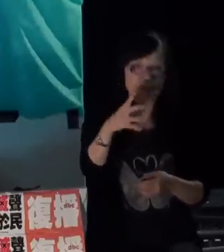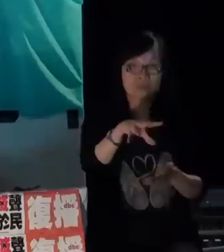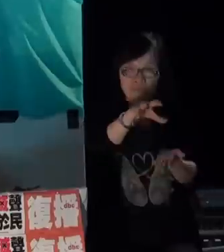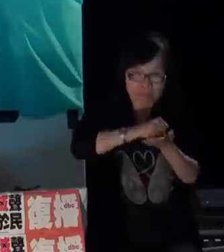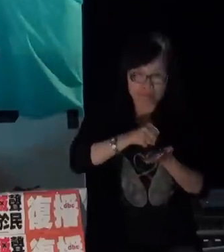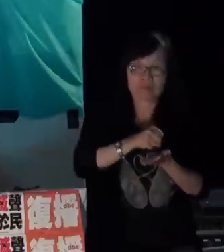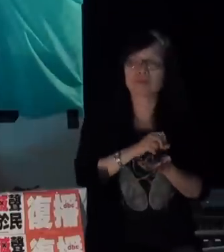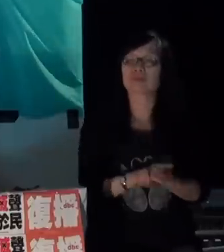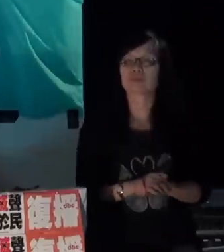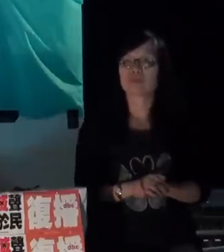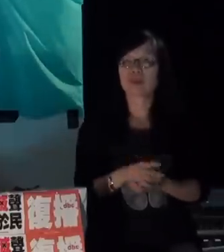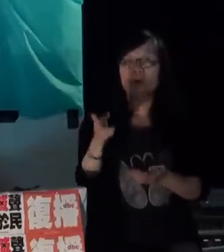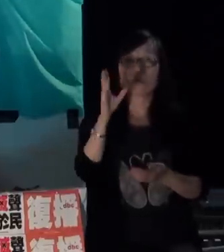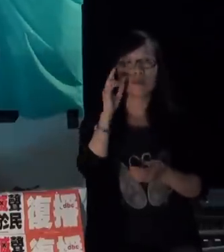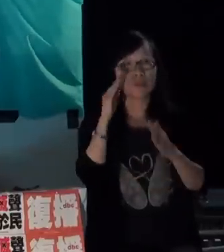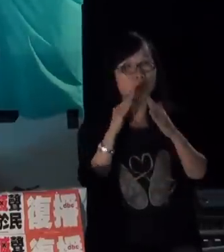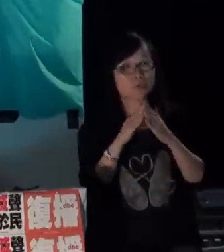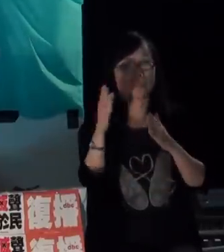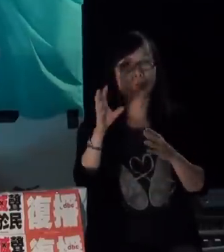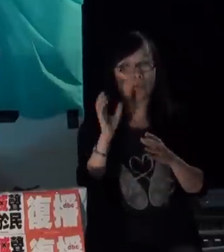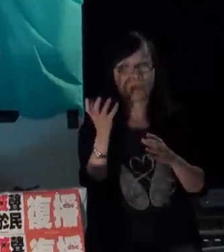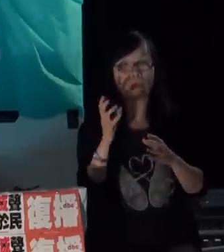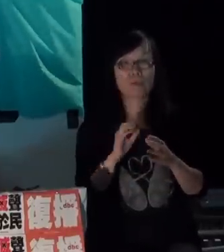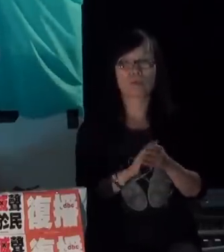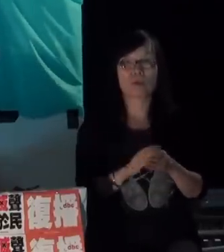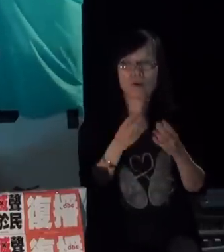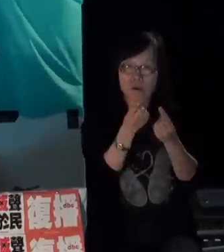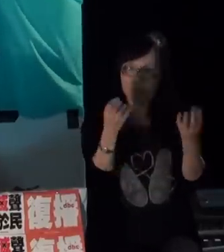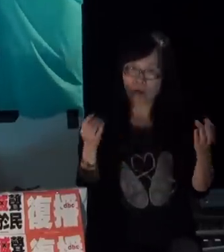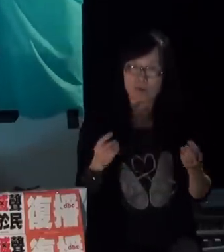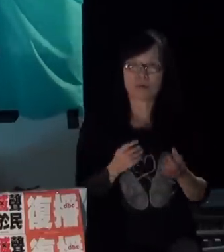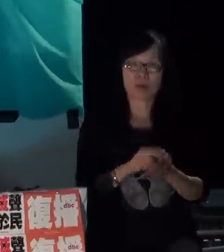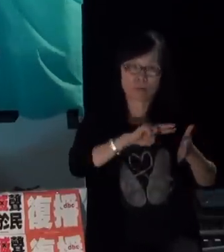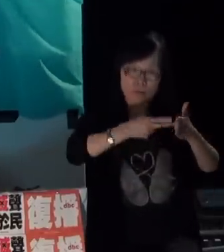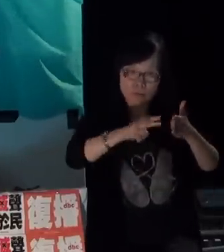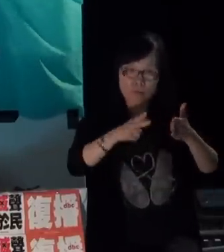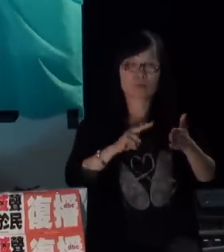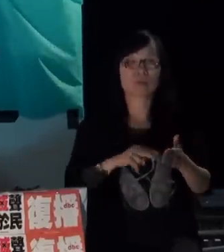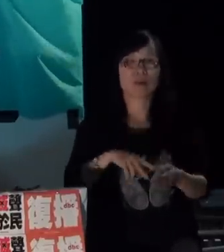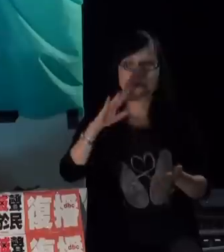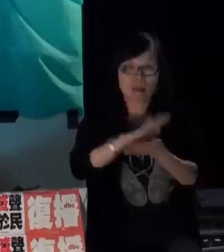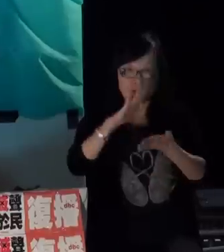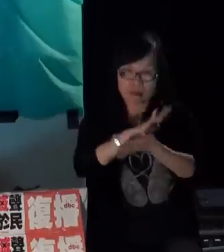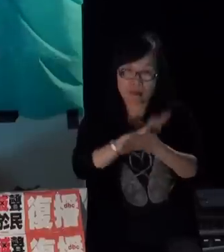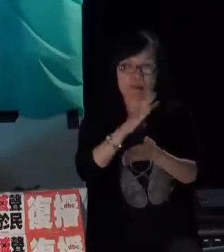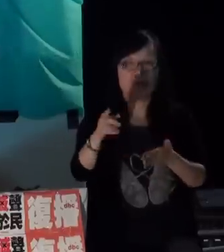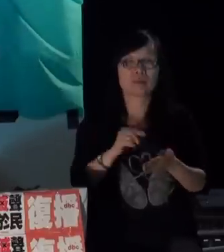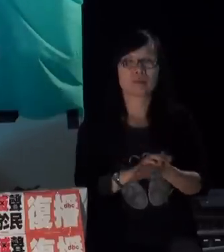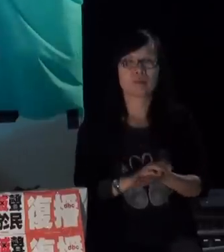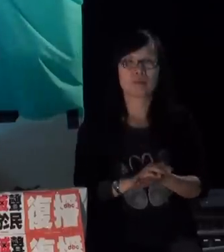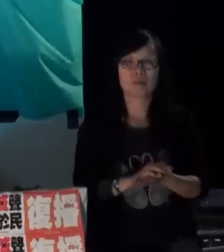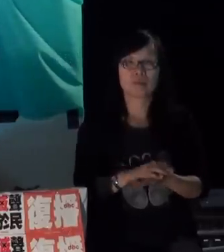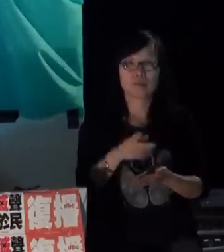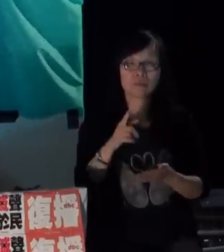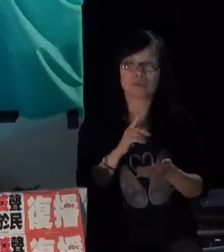嗰時接咗黃埔花園都已經係咁啦，一年啊花百幾萬裝修㗎，裝修年年都要裝㗎。喂，黃埔花園都唔係好耐啫，李嘉